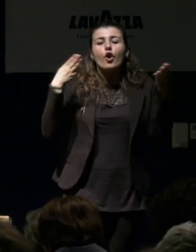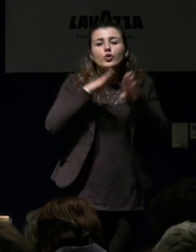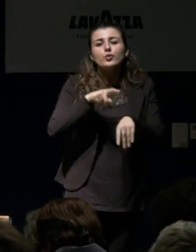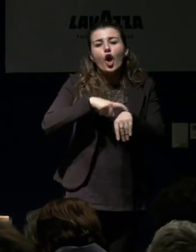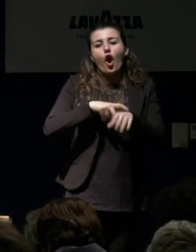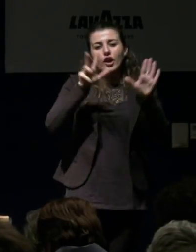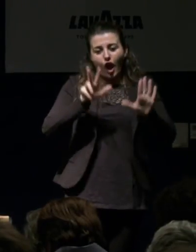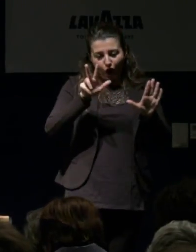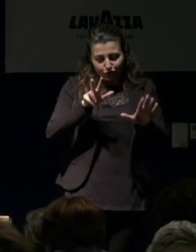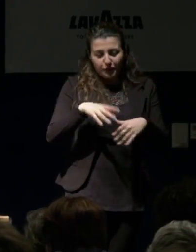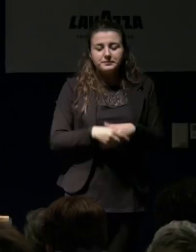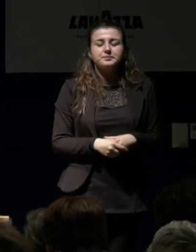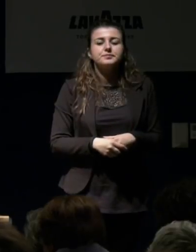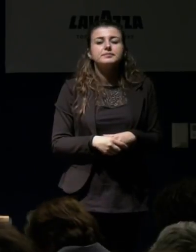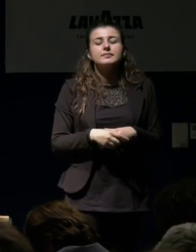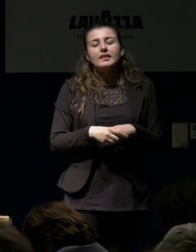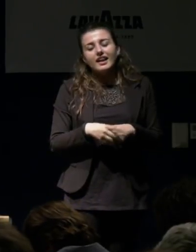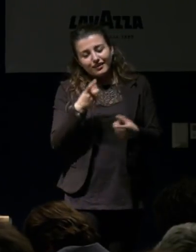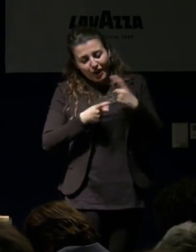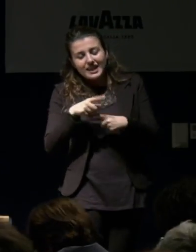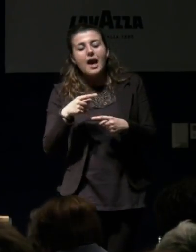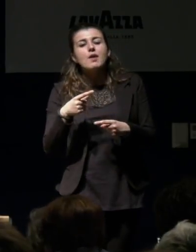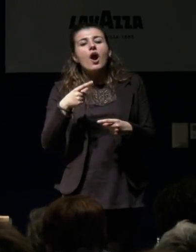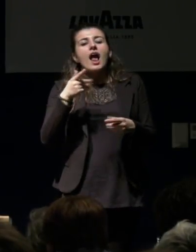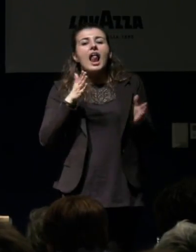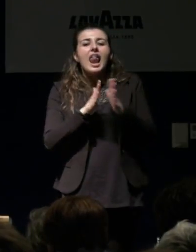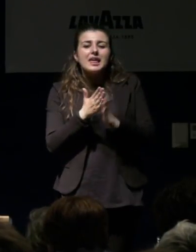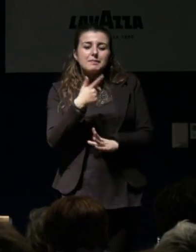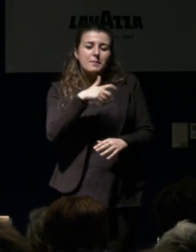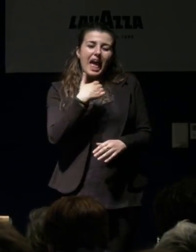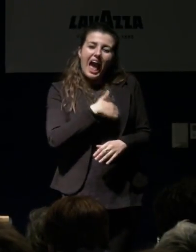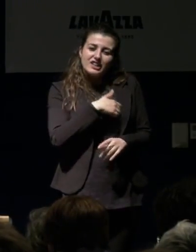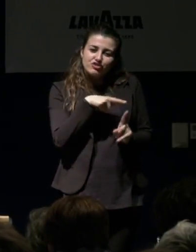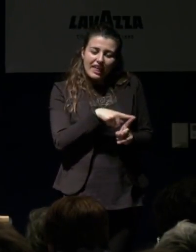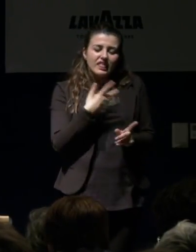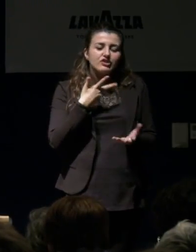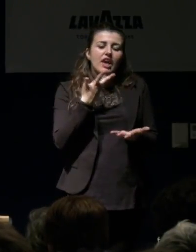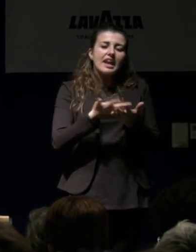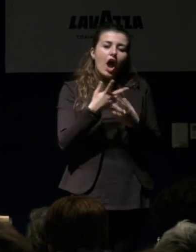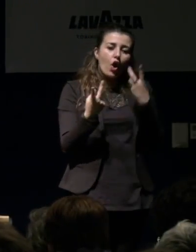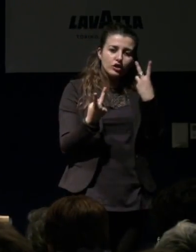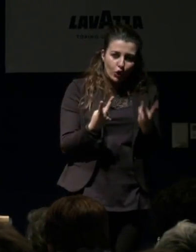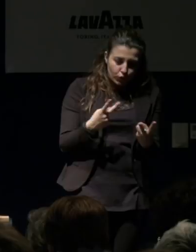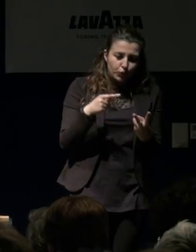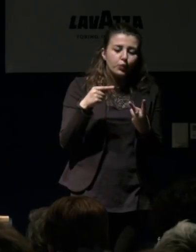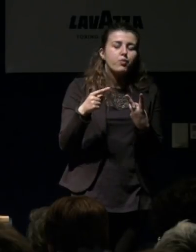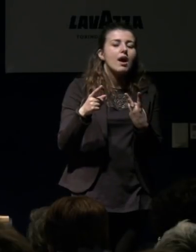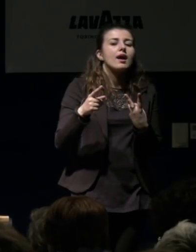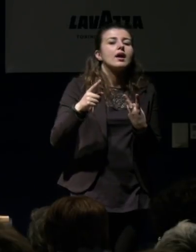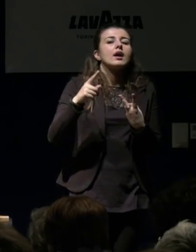è un libro sull'argentina e di cui esistono appunto almeno due racconti sia questo che